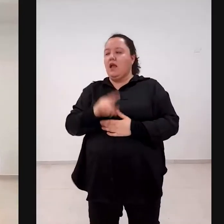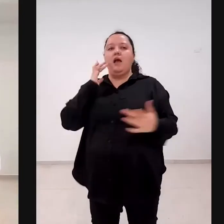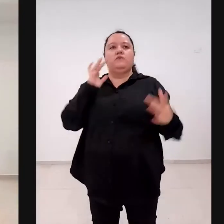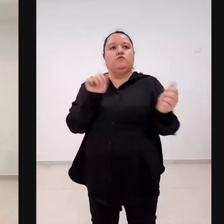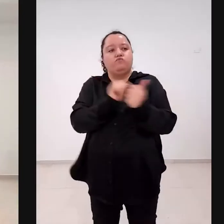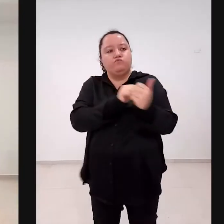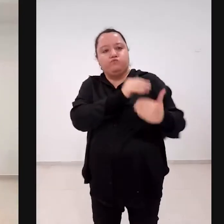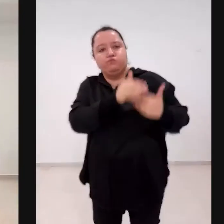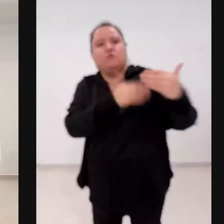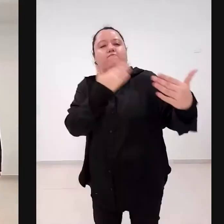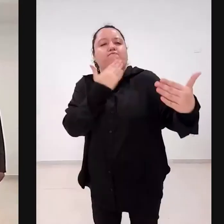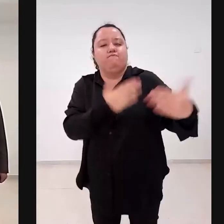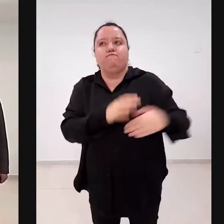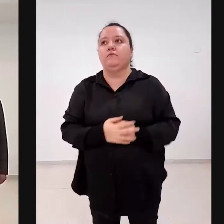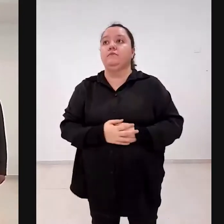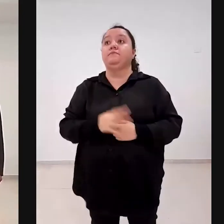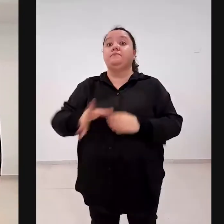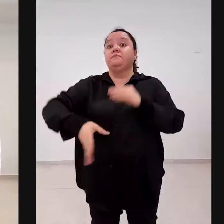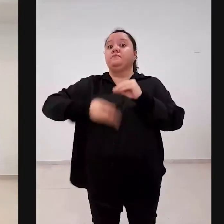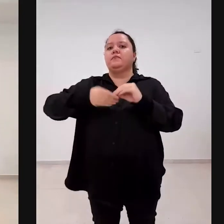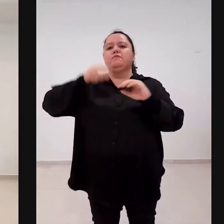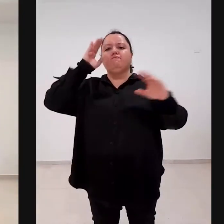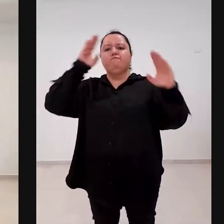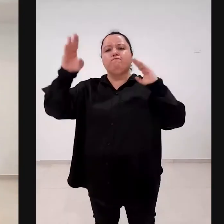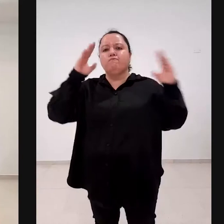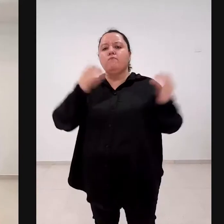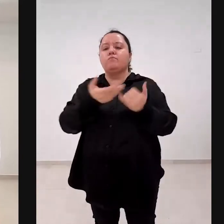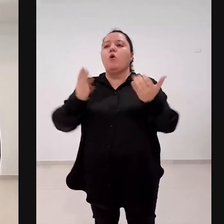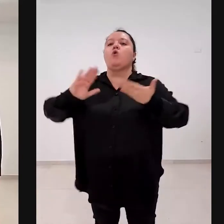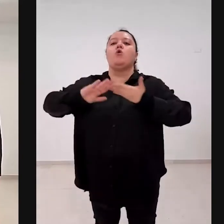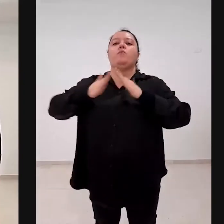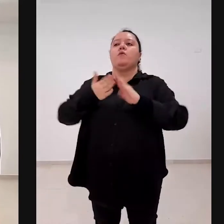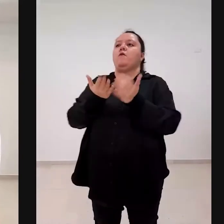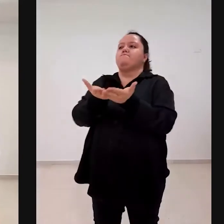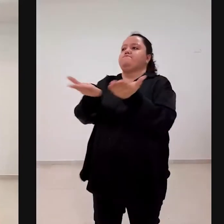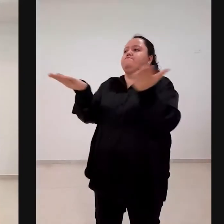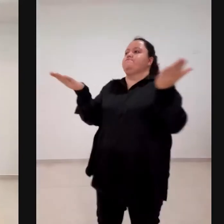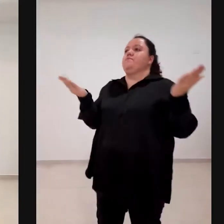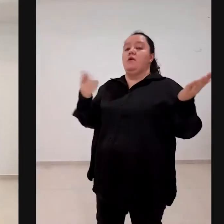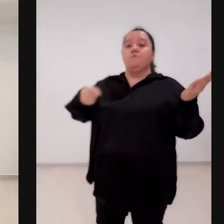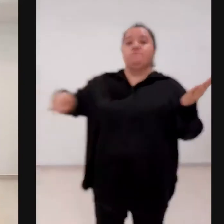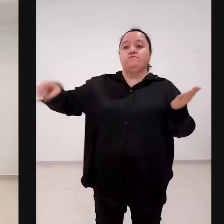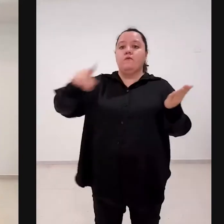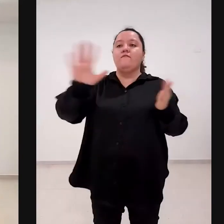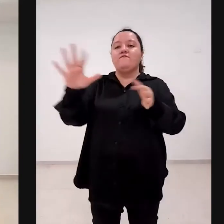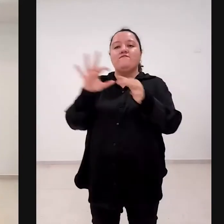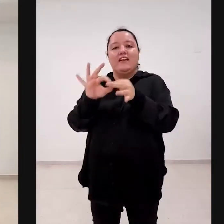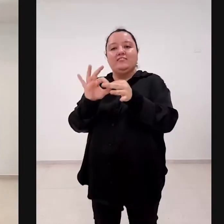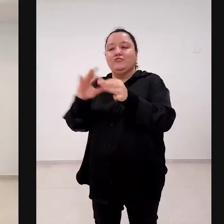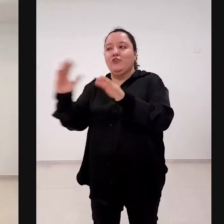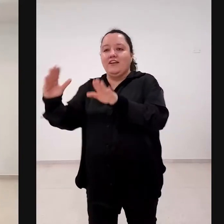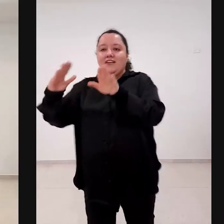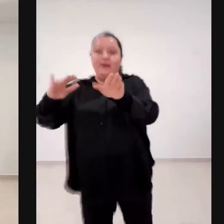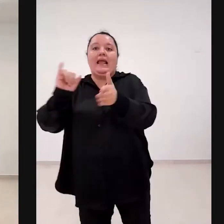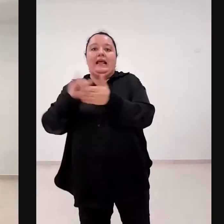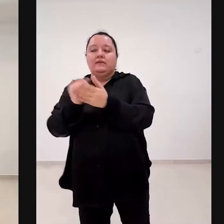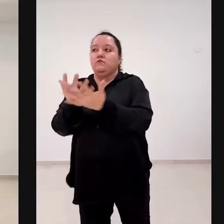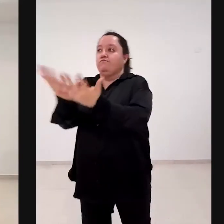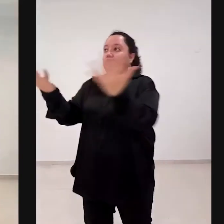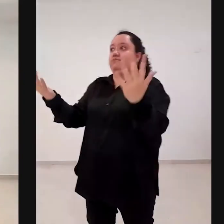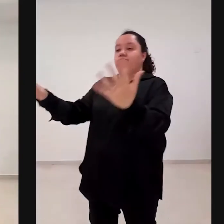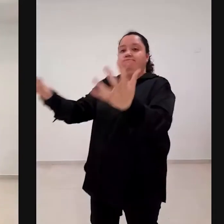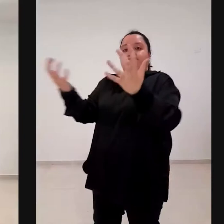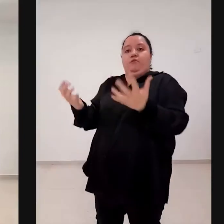y un saludo para toda la comunidad necesita un acuerdo y nuestro acompaña hoy